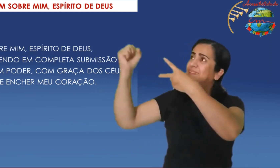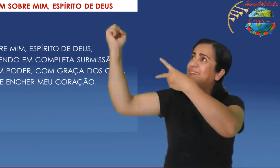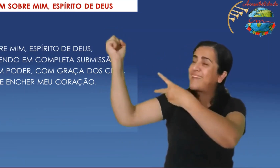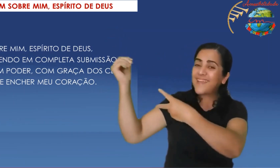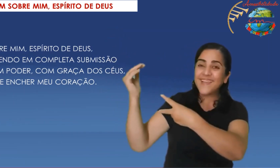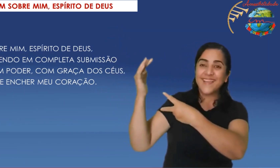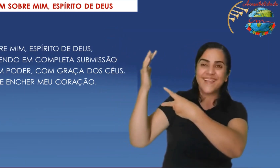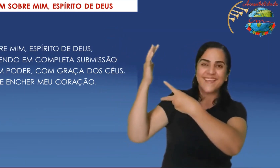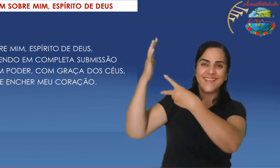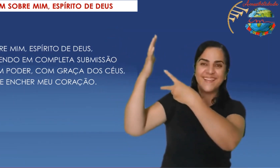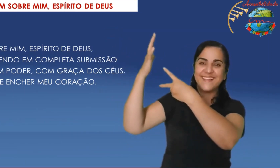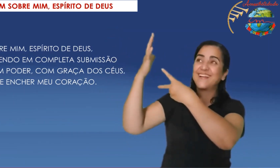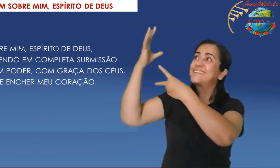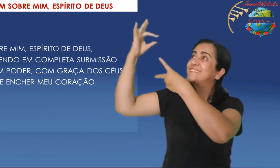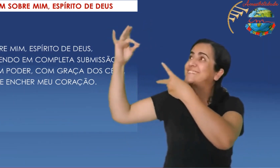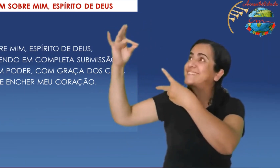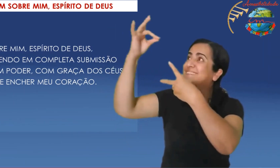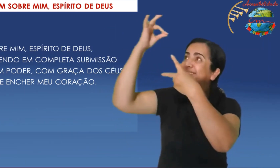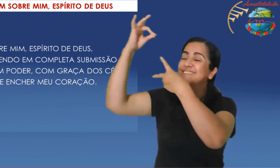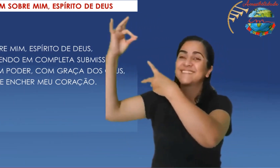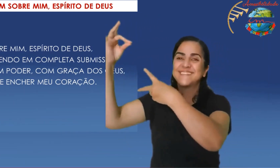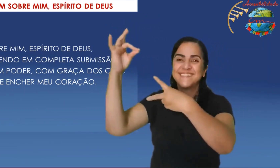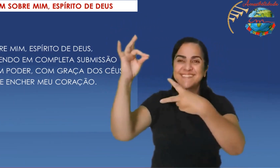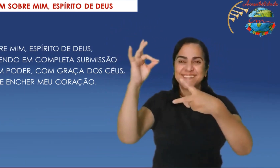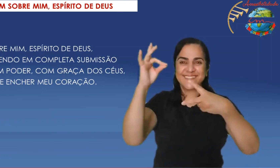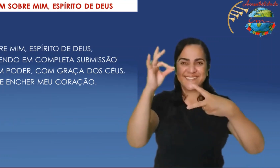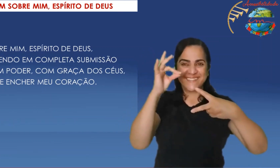Vem com poder, com